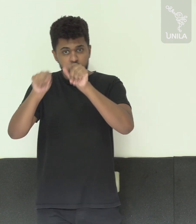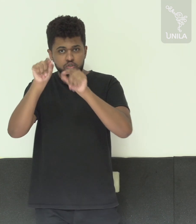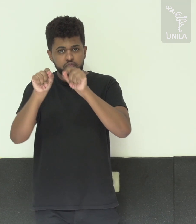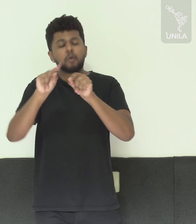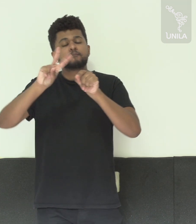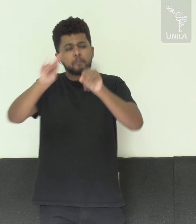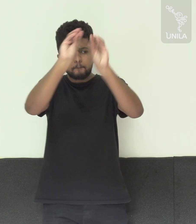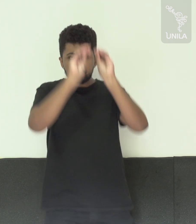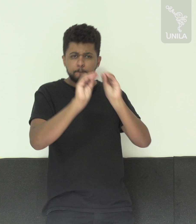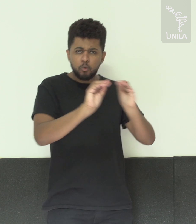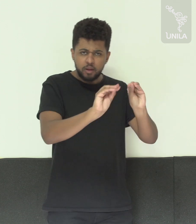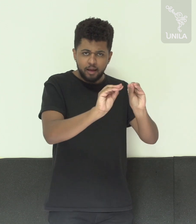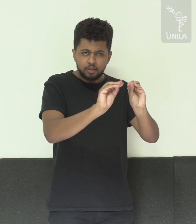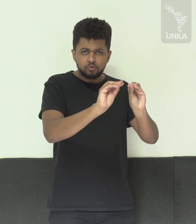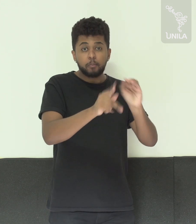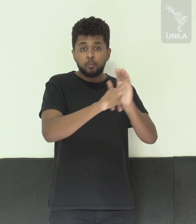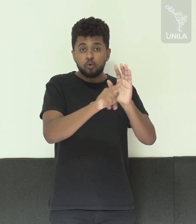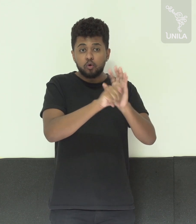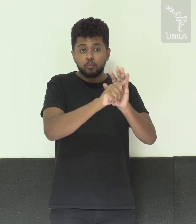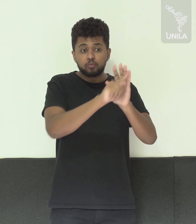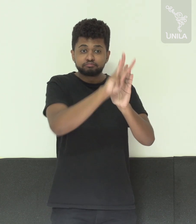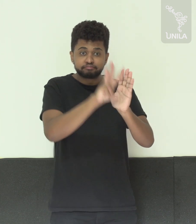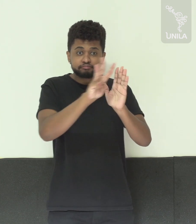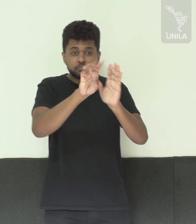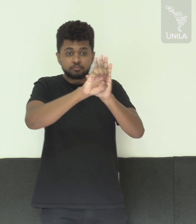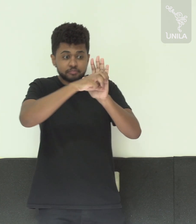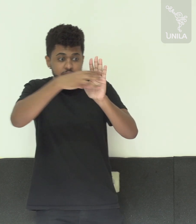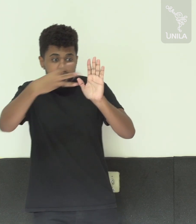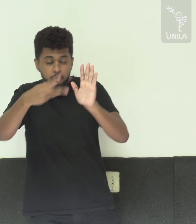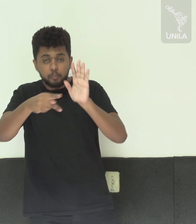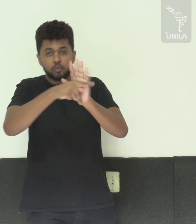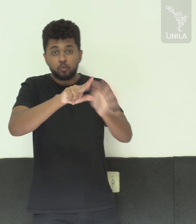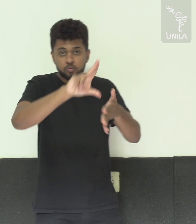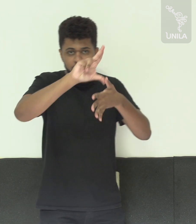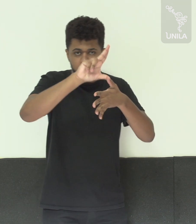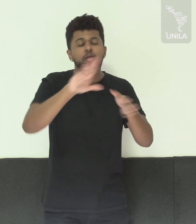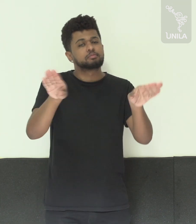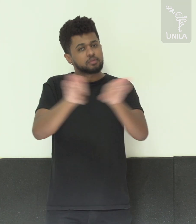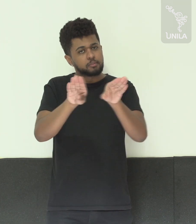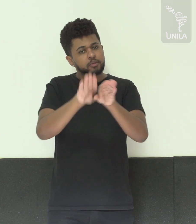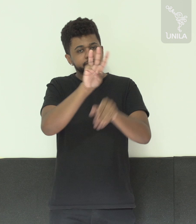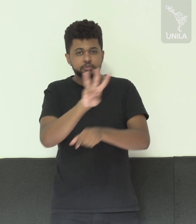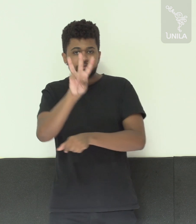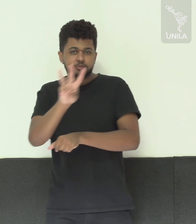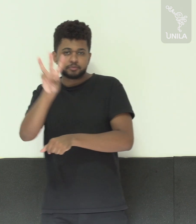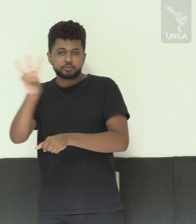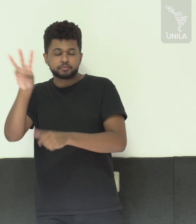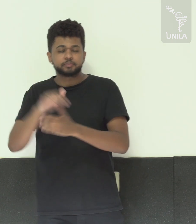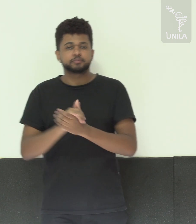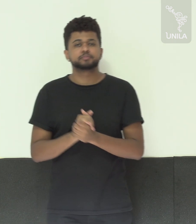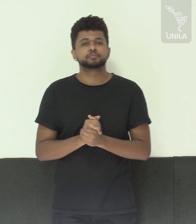serão publicados no portal de editais da UNILA, bem como no endereço eletrônico.